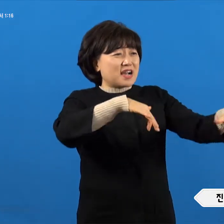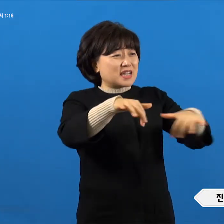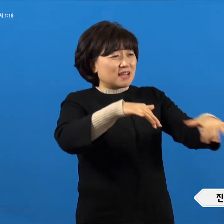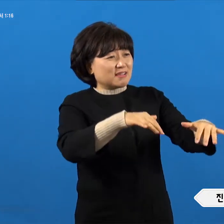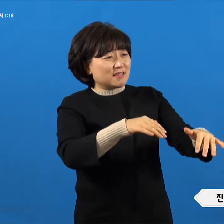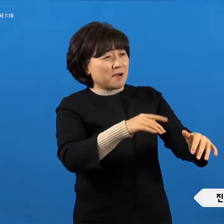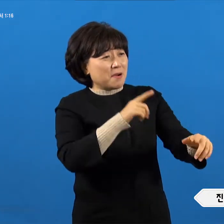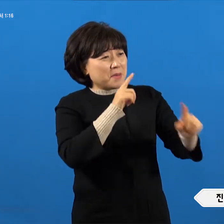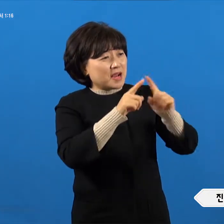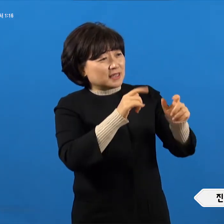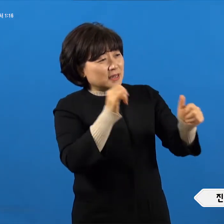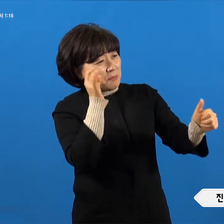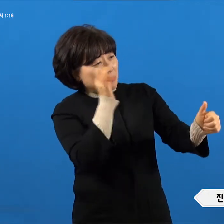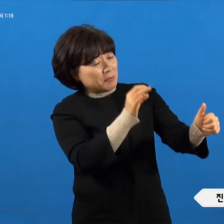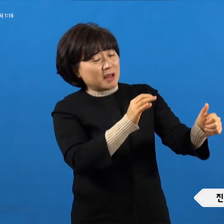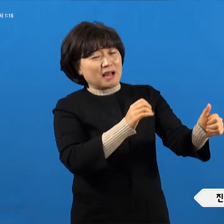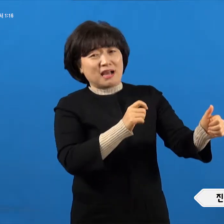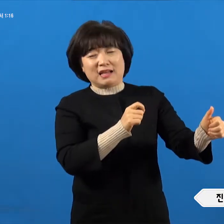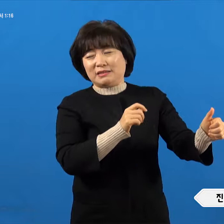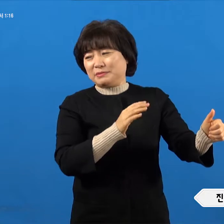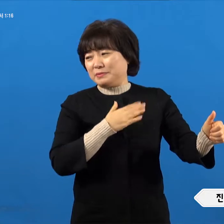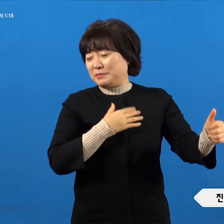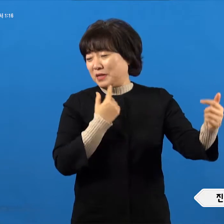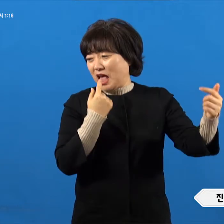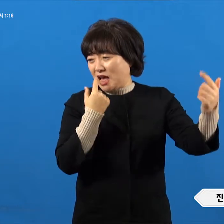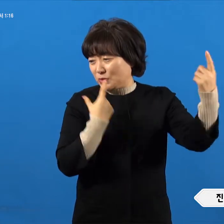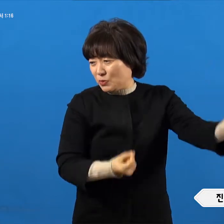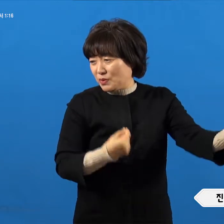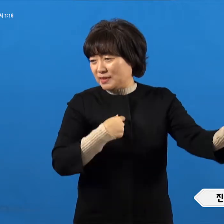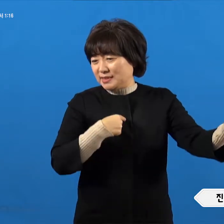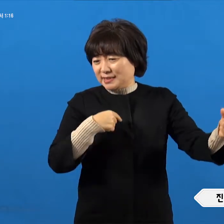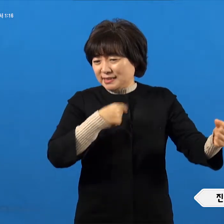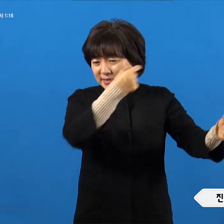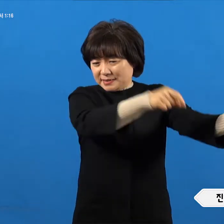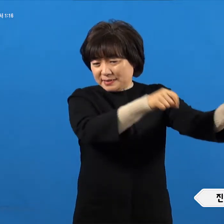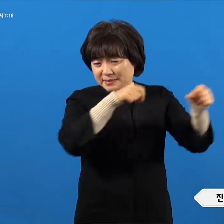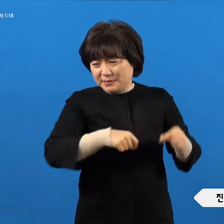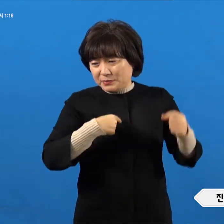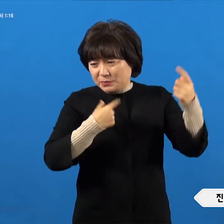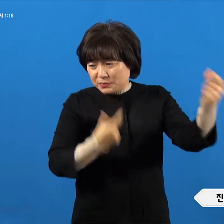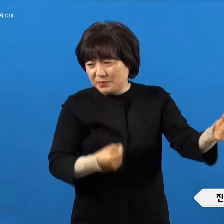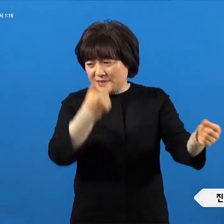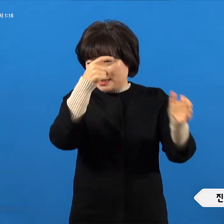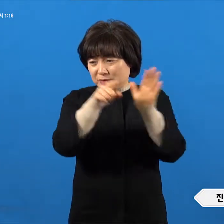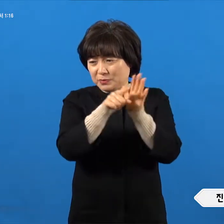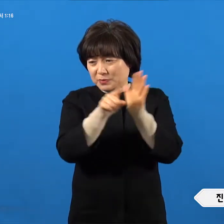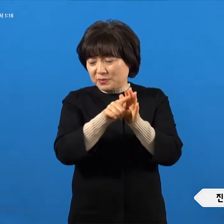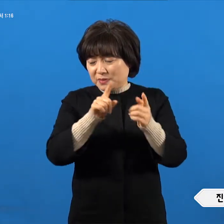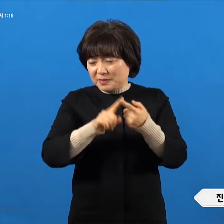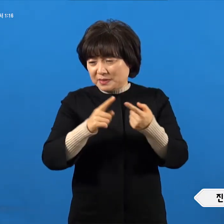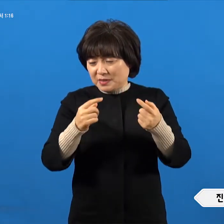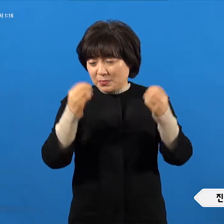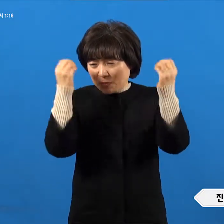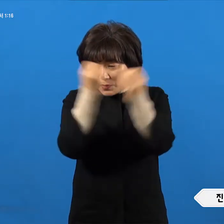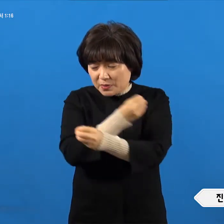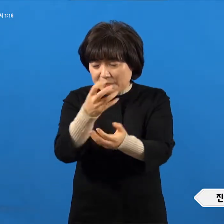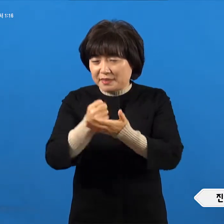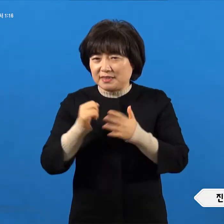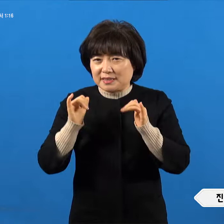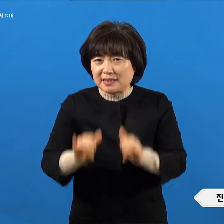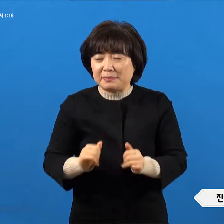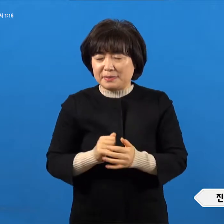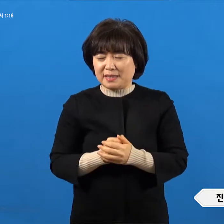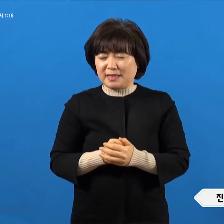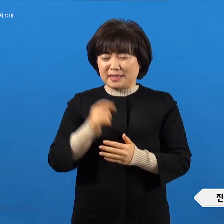이해될까봐 불편한 마음을 가지고 있지는 않습니까? 부정적인 교회 이미지 때문에 괜히 일부러 얘기할 필요 없이